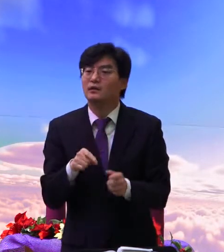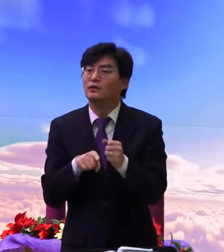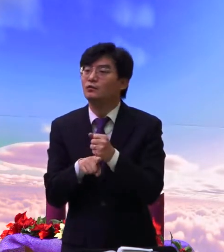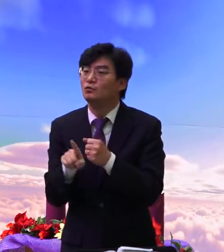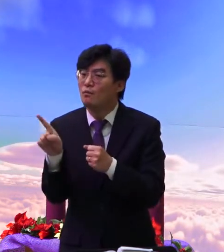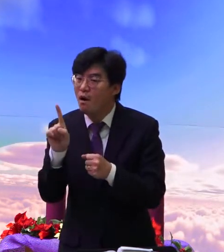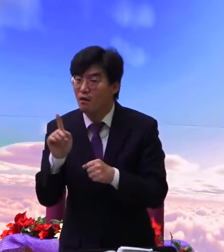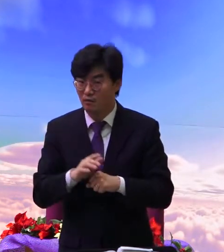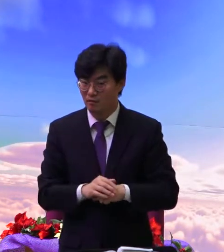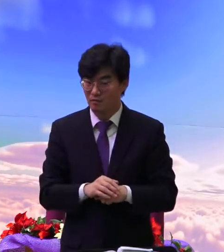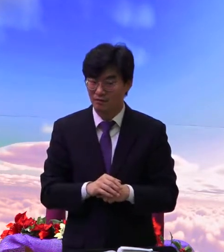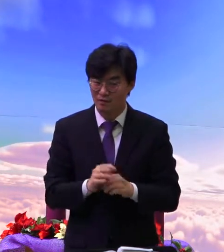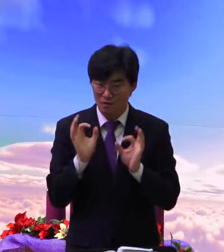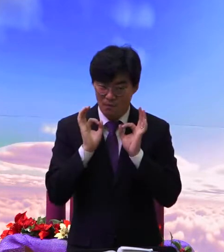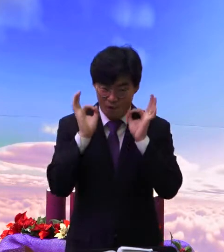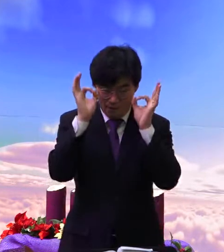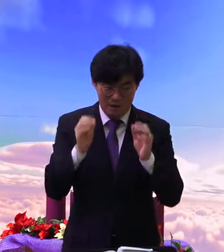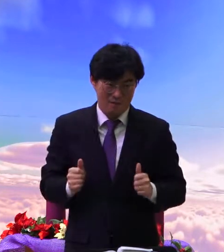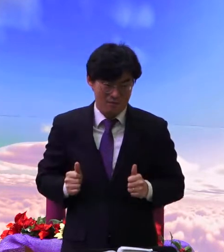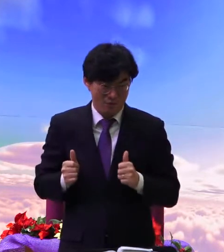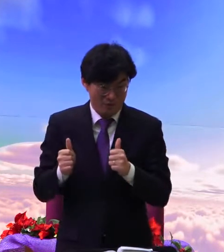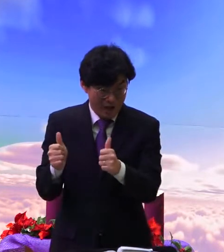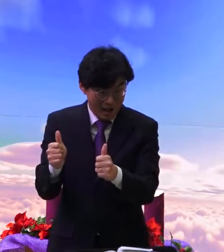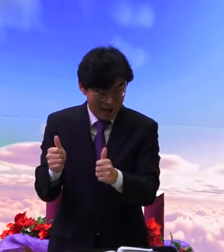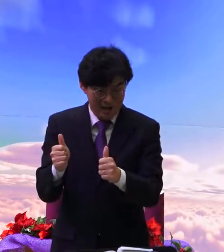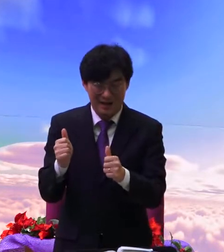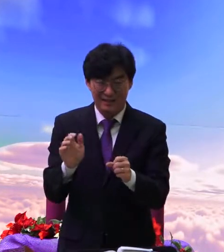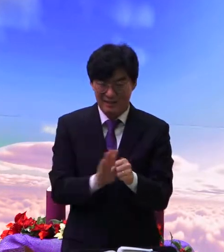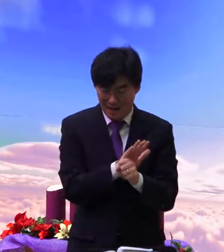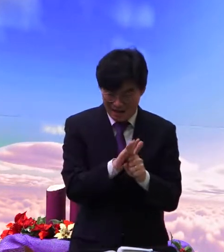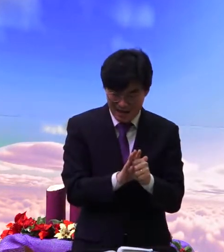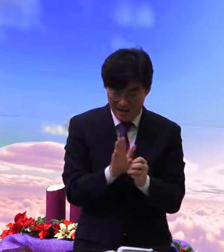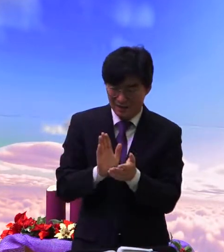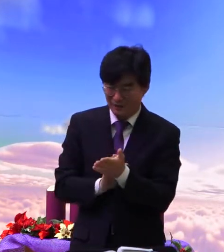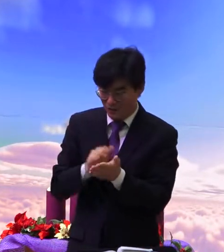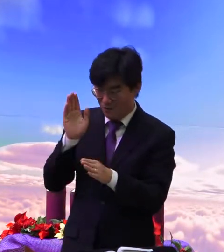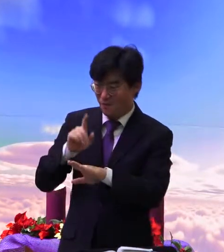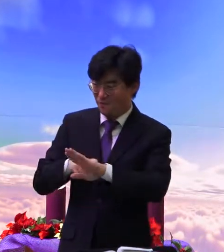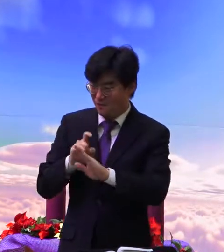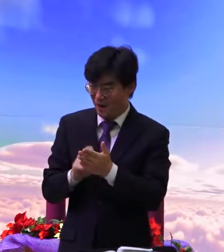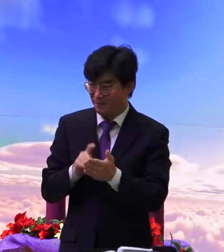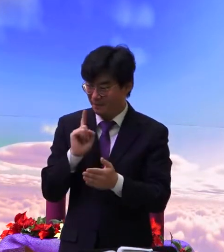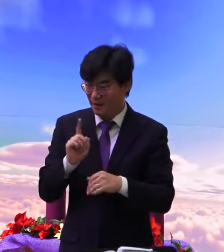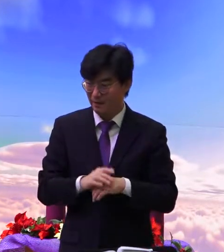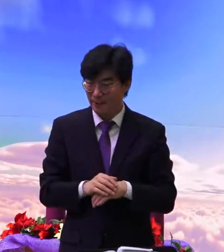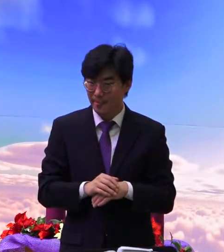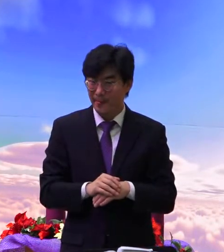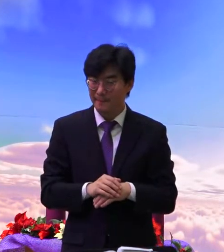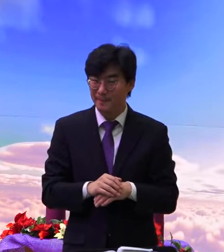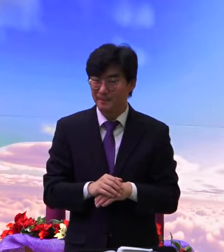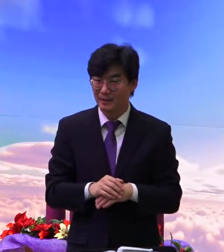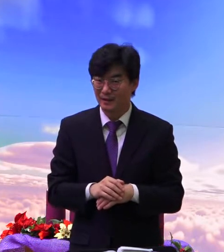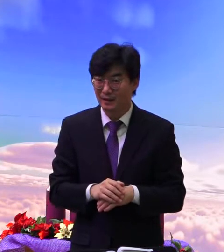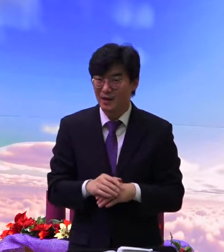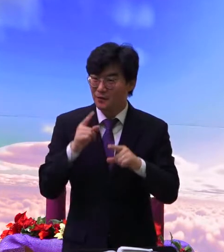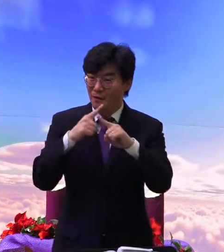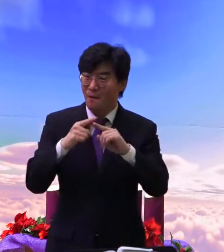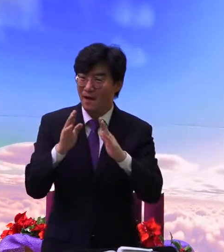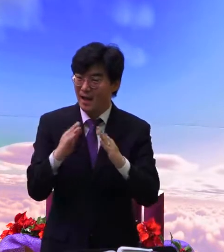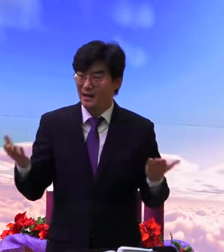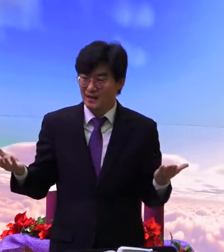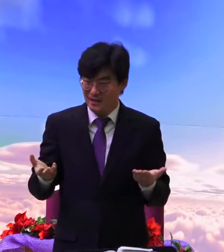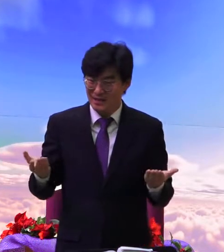성실함, 그리고 주님을 향한 열정, 그리고 사랑이라고 했습니다. 재직이라면 교인들이 생각할 때